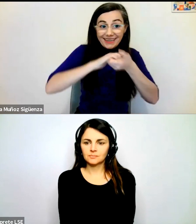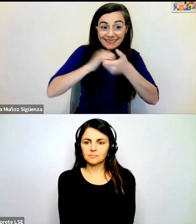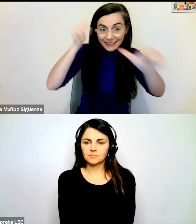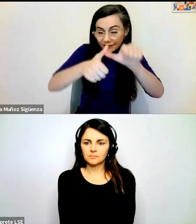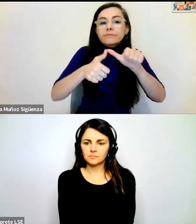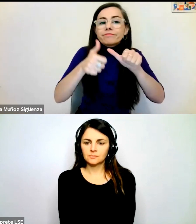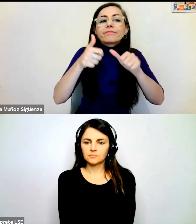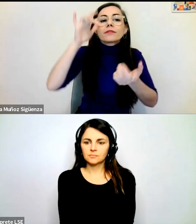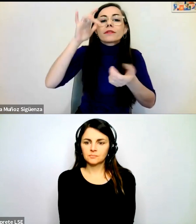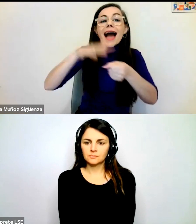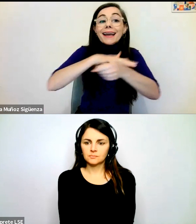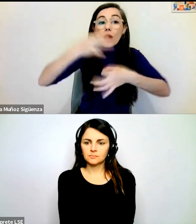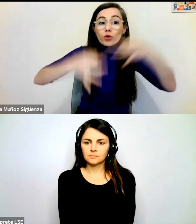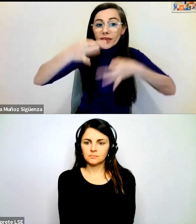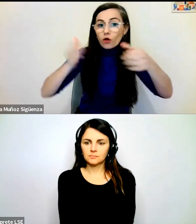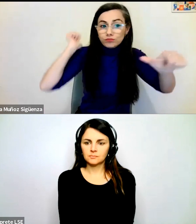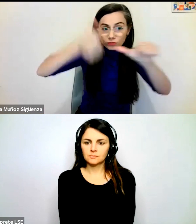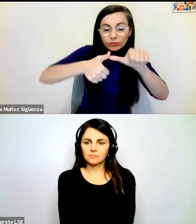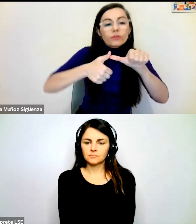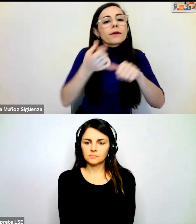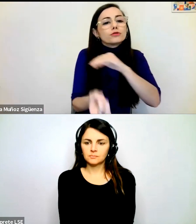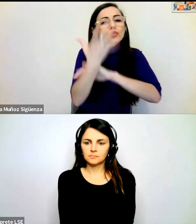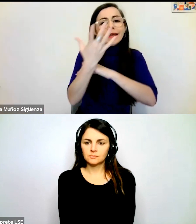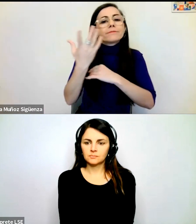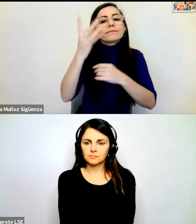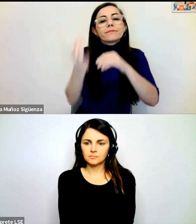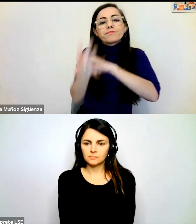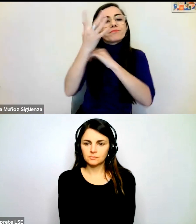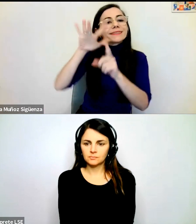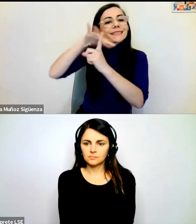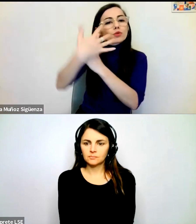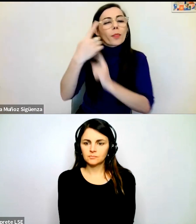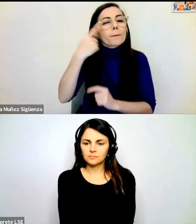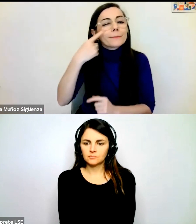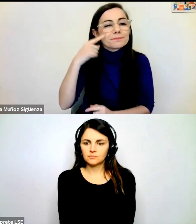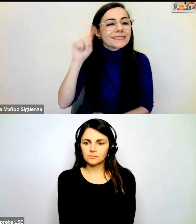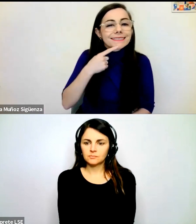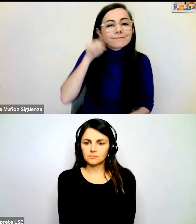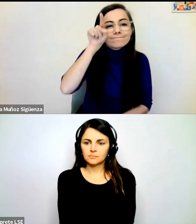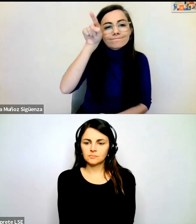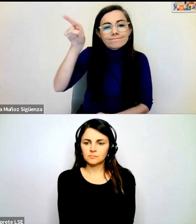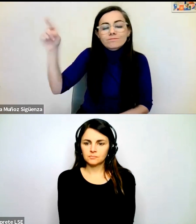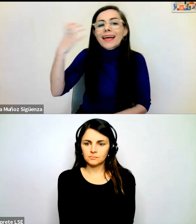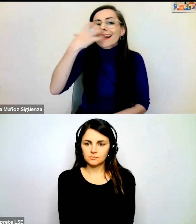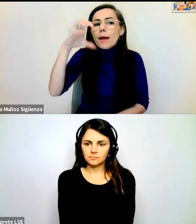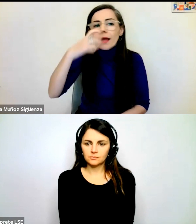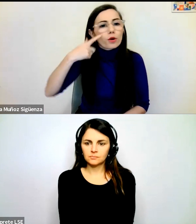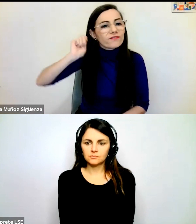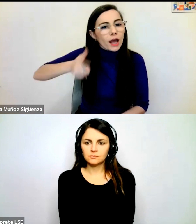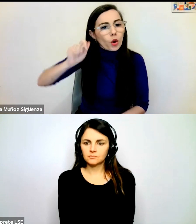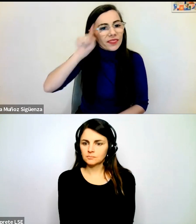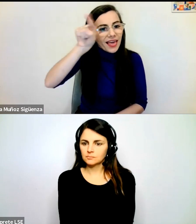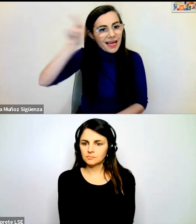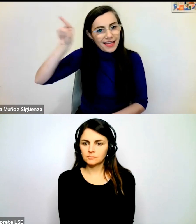2. Y desde que empezamos a trabajar en el área jurídica de la CENSE, pues han surgido diferentes situaciones